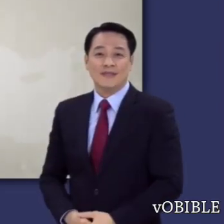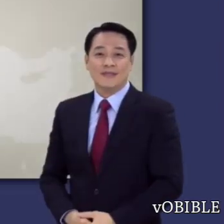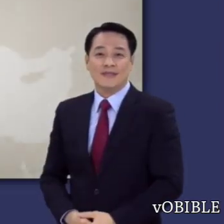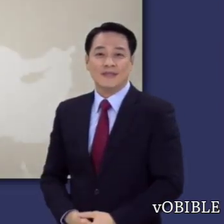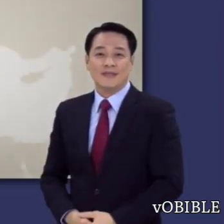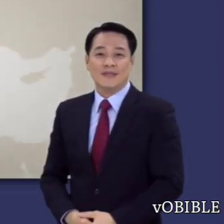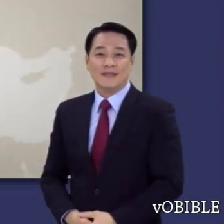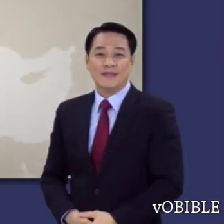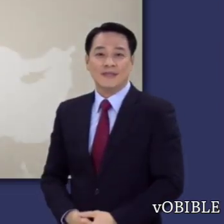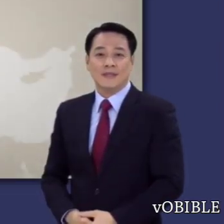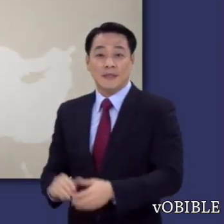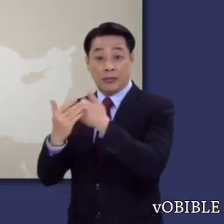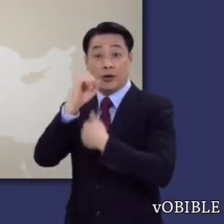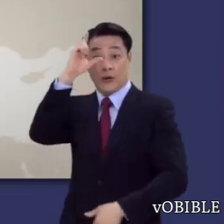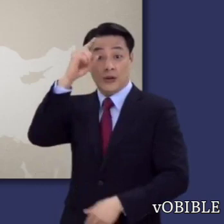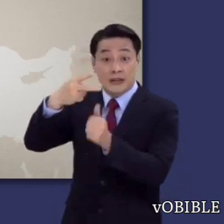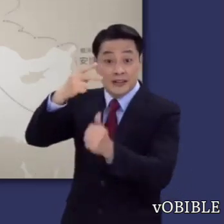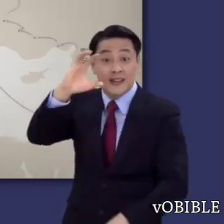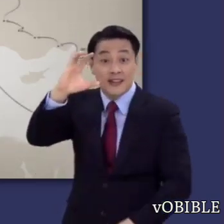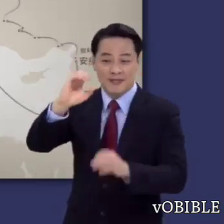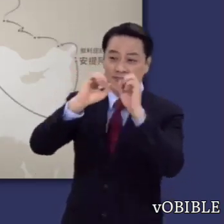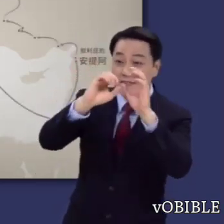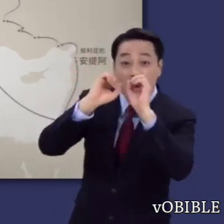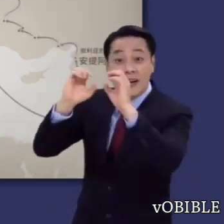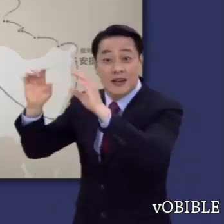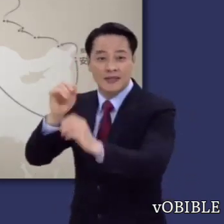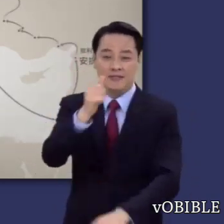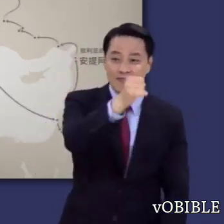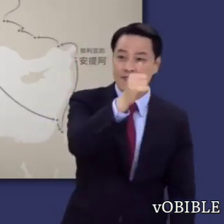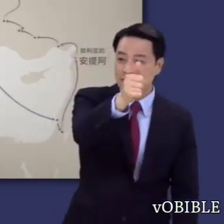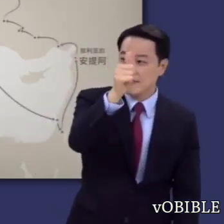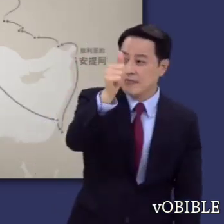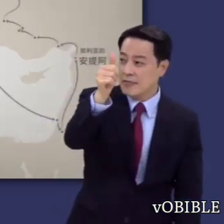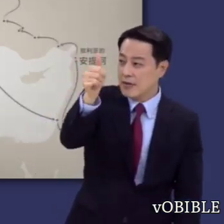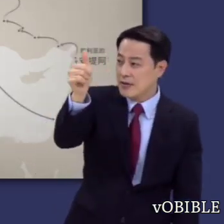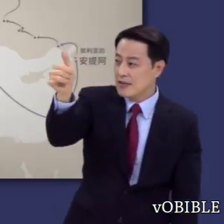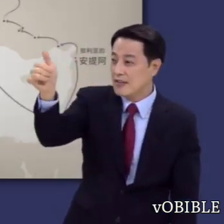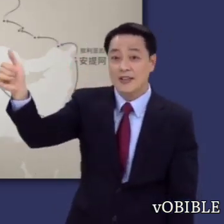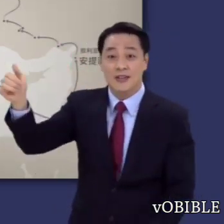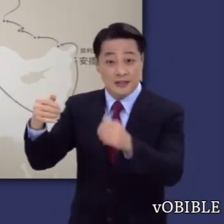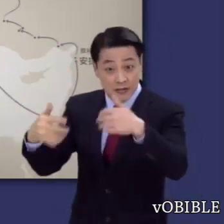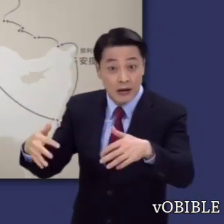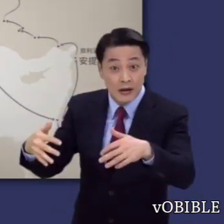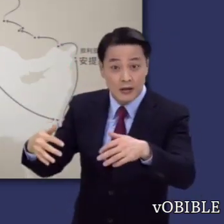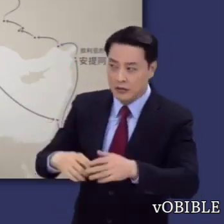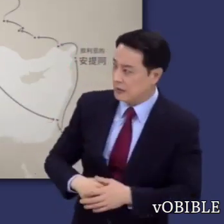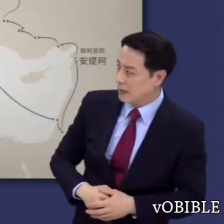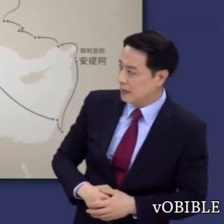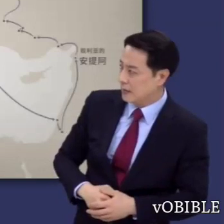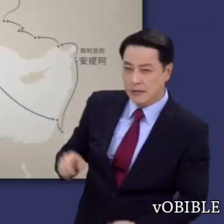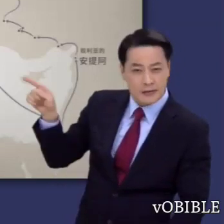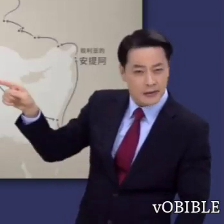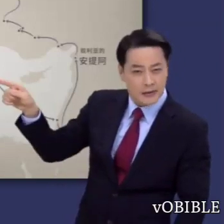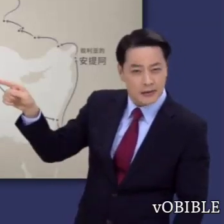使徒保罗在第二次传道旅程期间或之后写了加拉太书，他可能是在哥林多或叙利亚